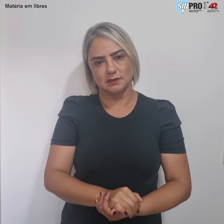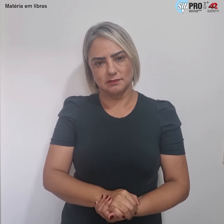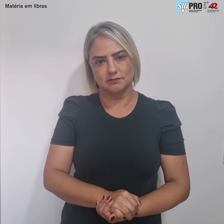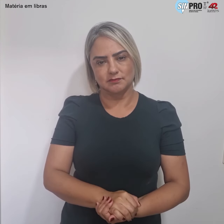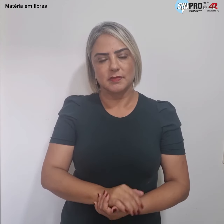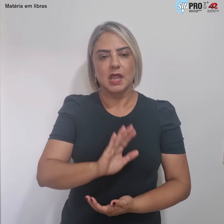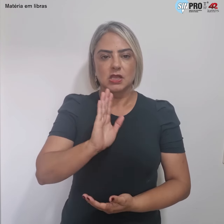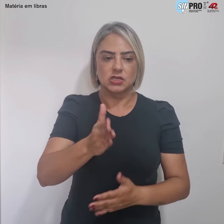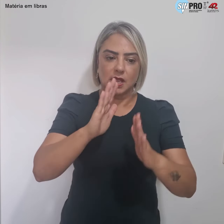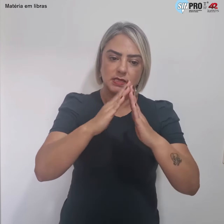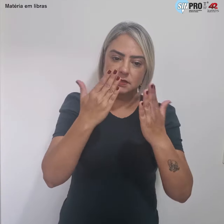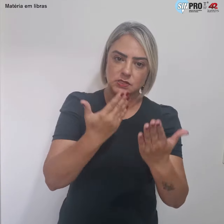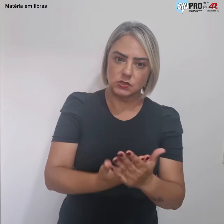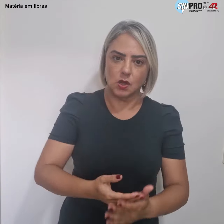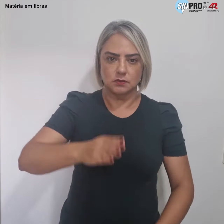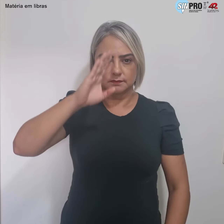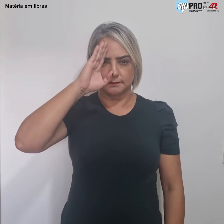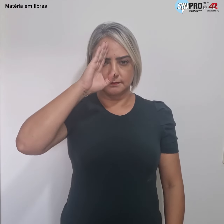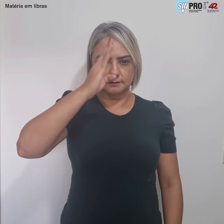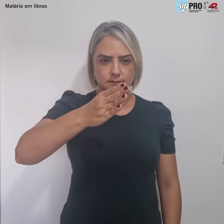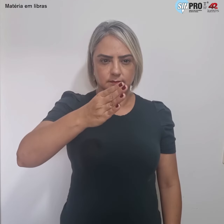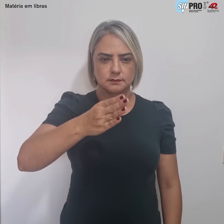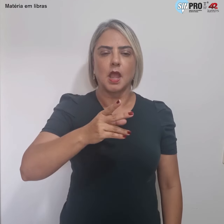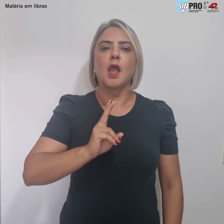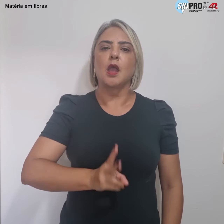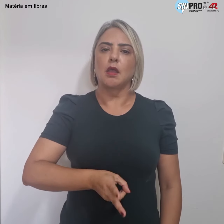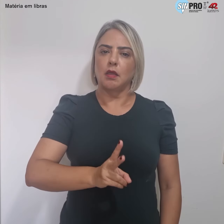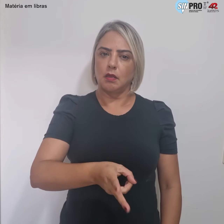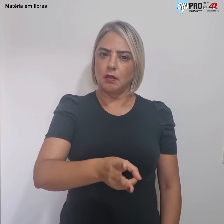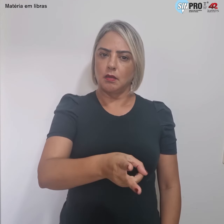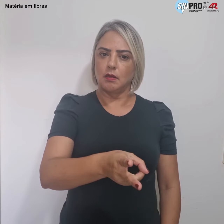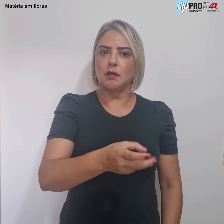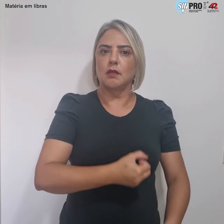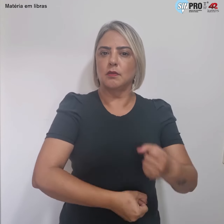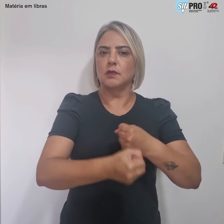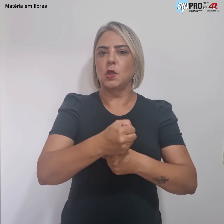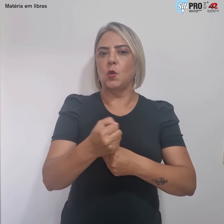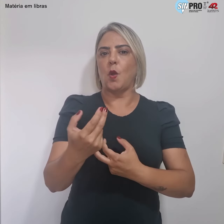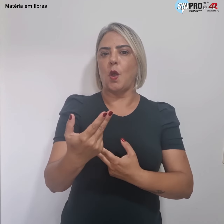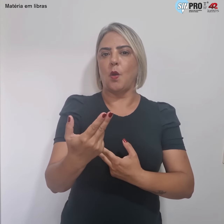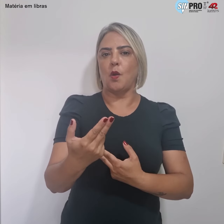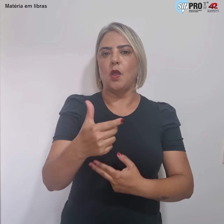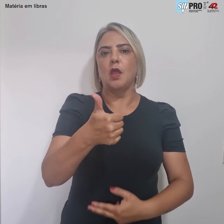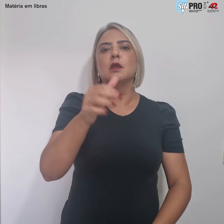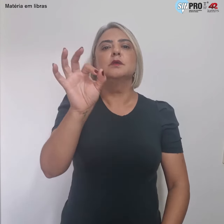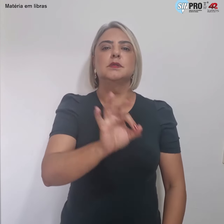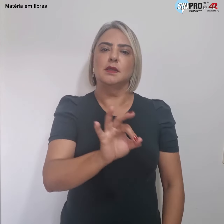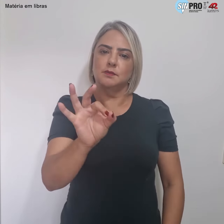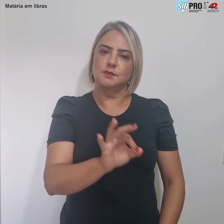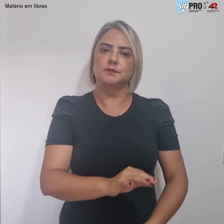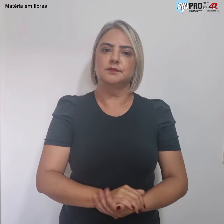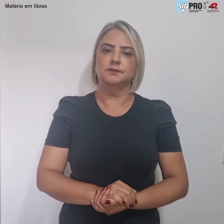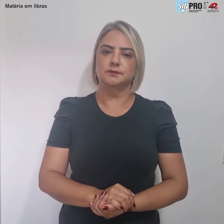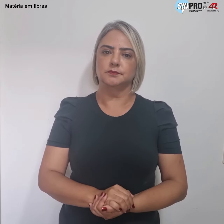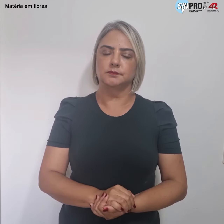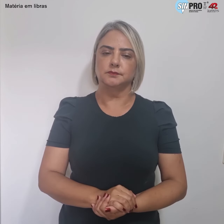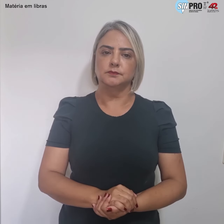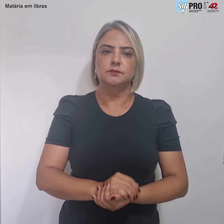Já as escolas militarizadas manterão o acréscimo do ano passado, de 100%. Os